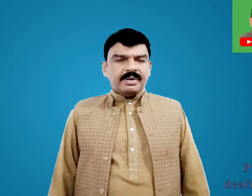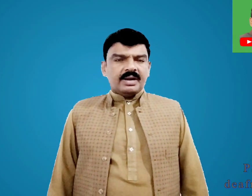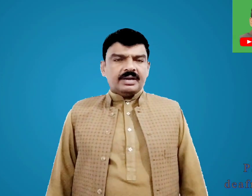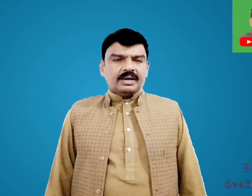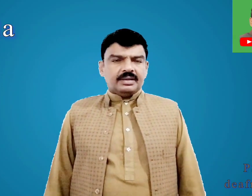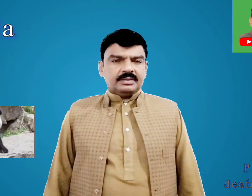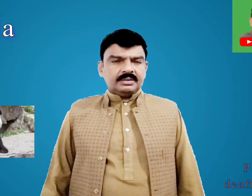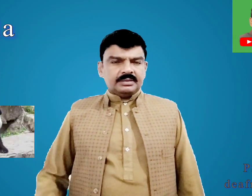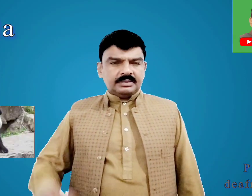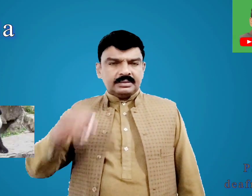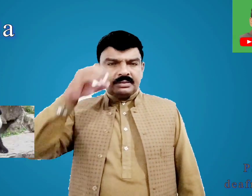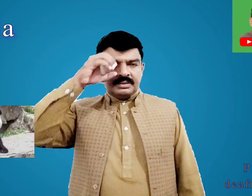पांडा